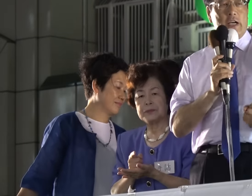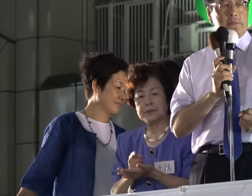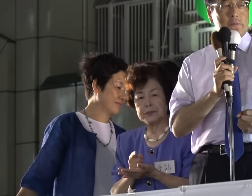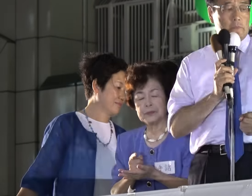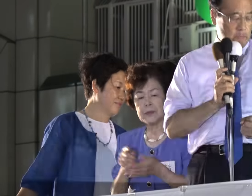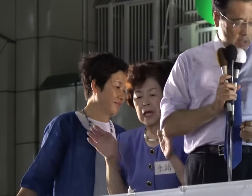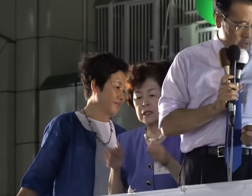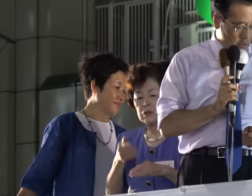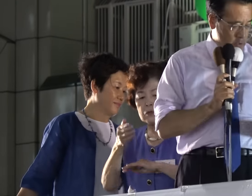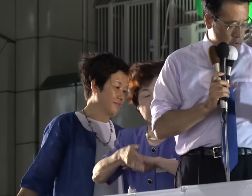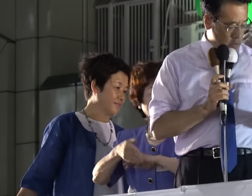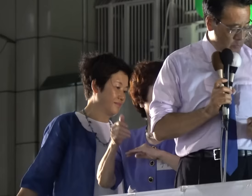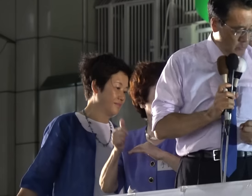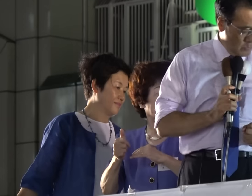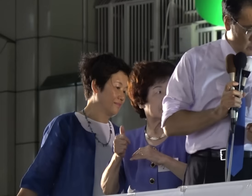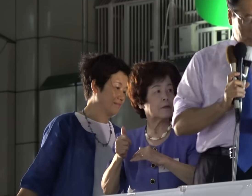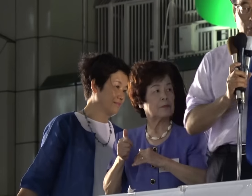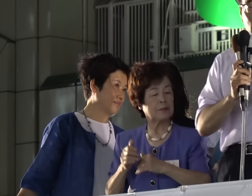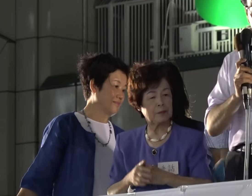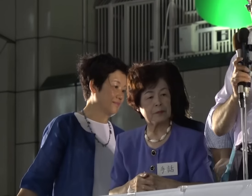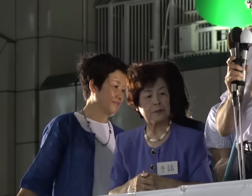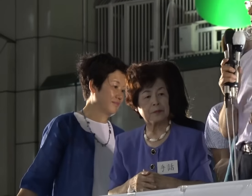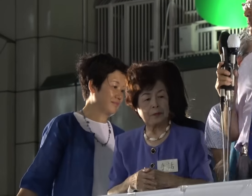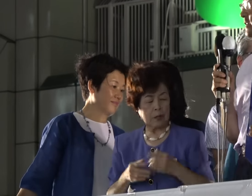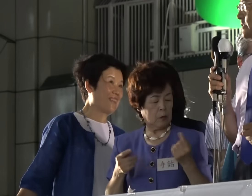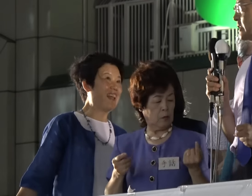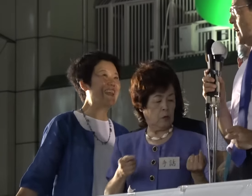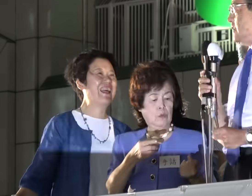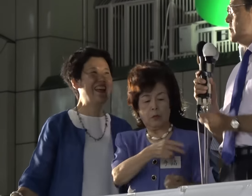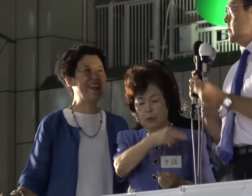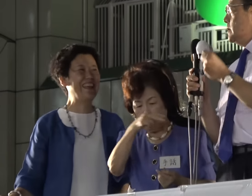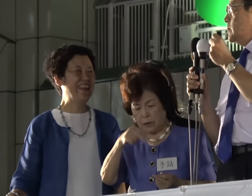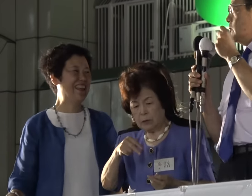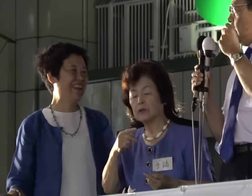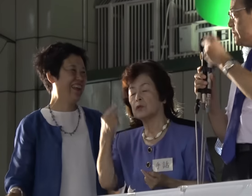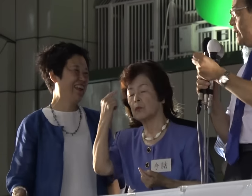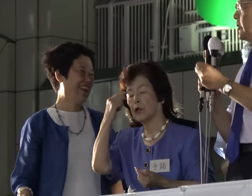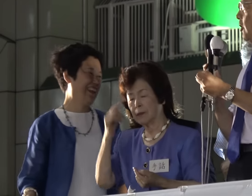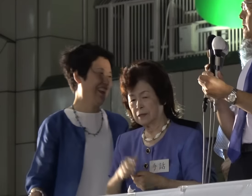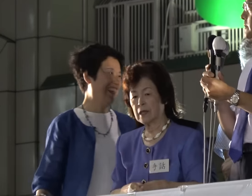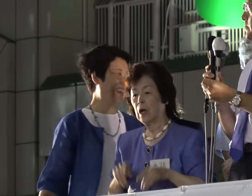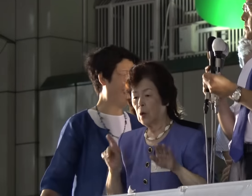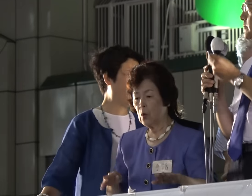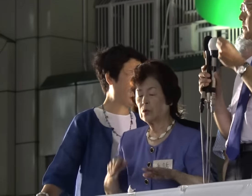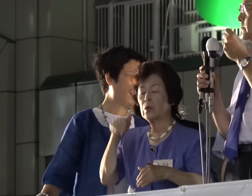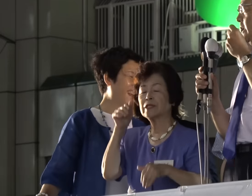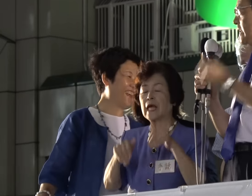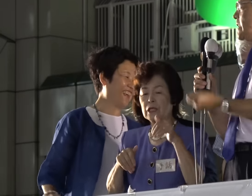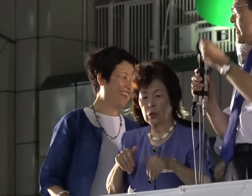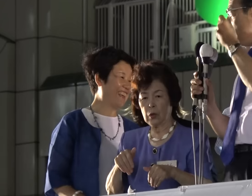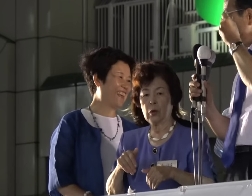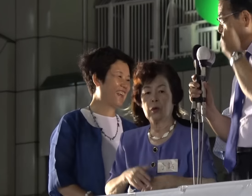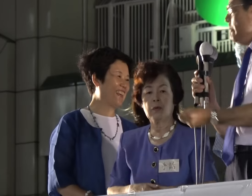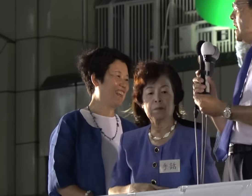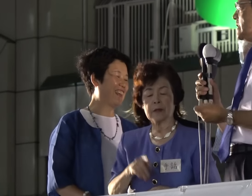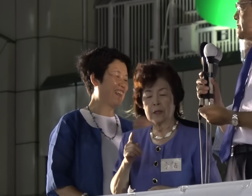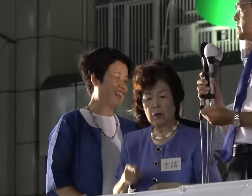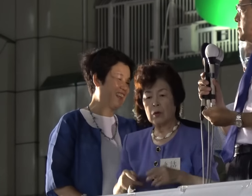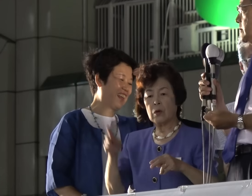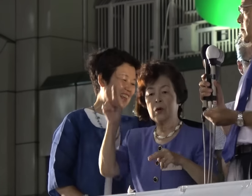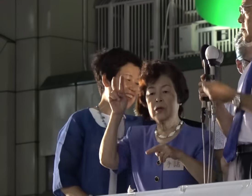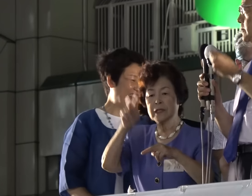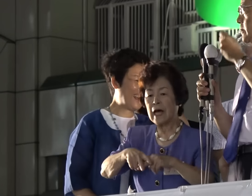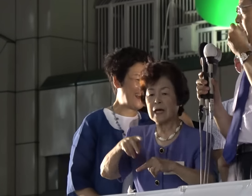鳥越さん、まもなく登場すると思いますが、この選挙出ただけではダメなん